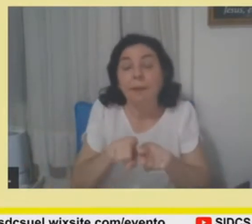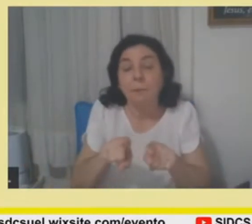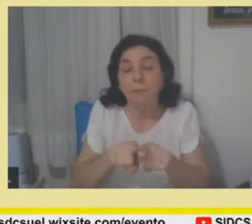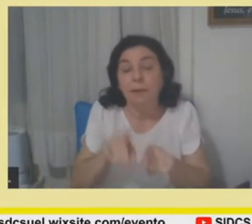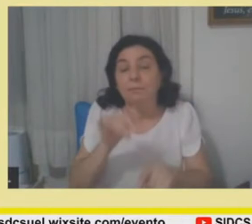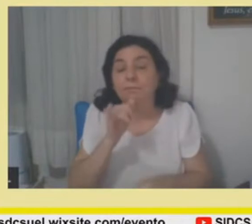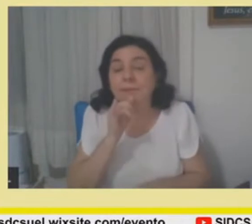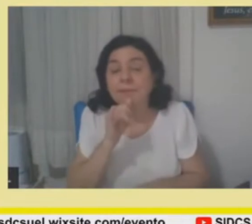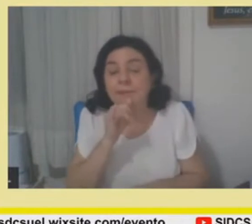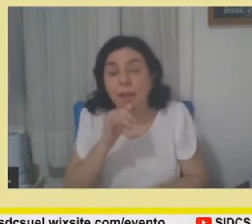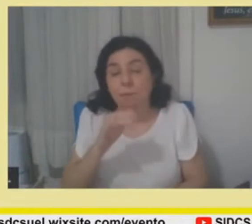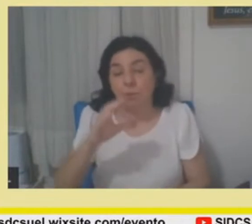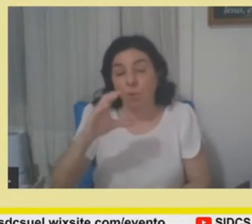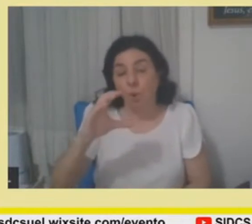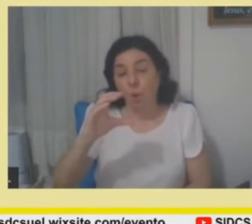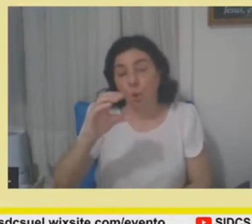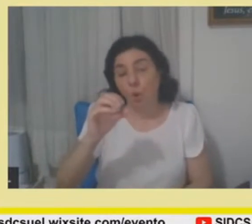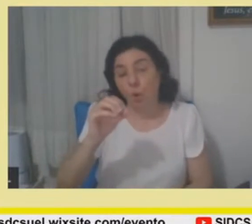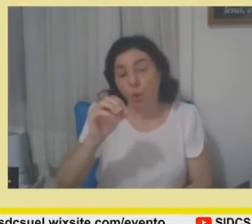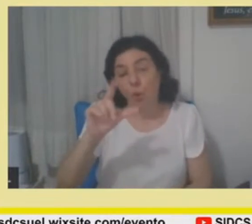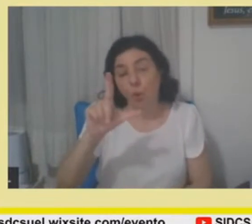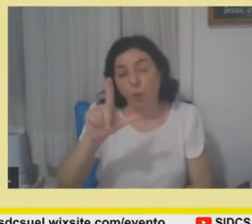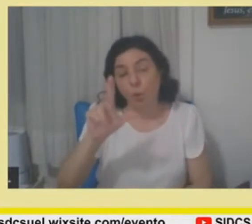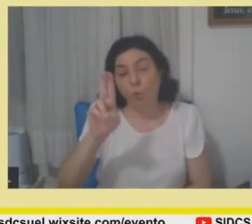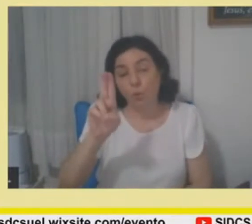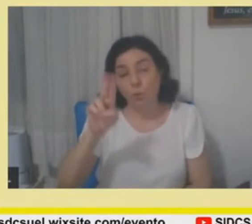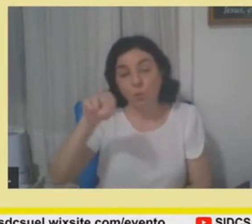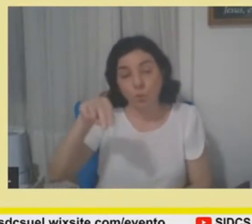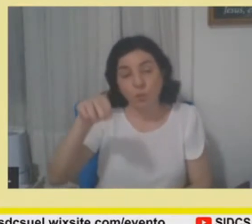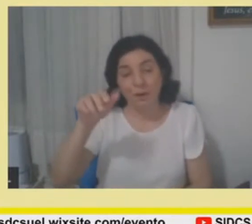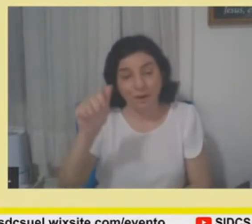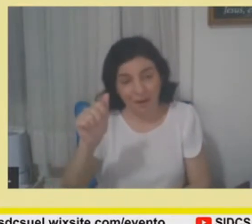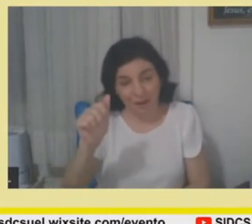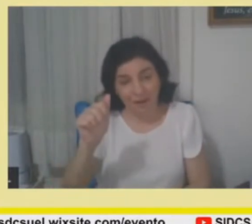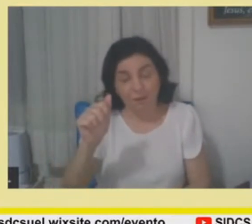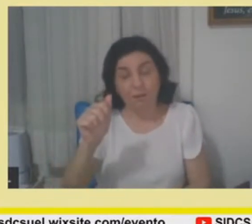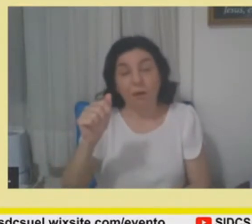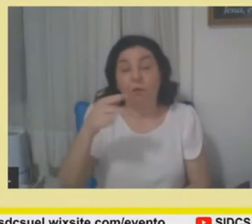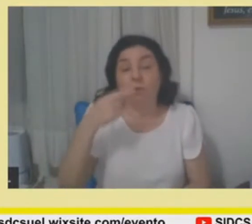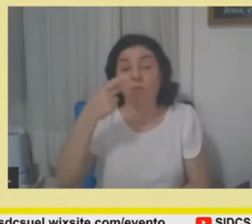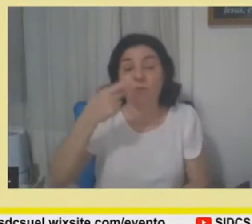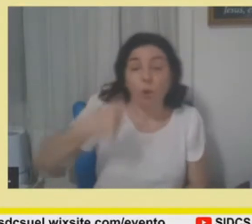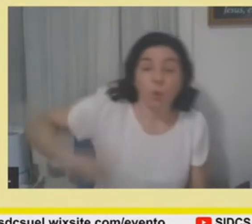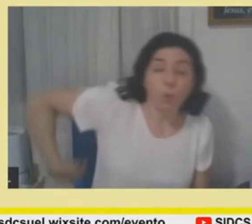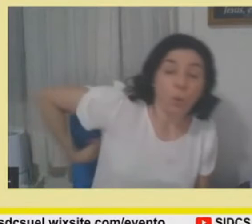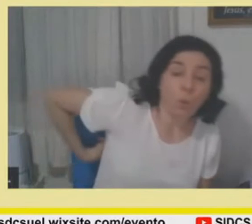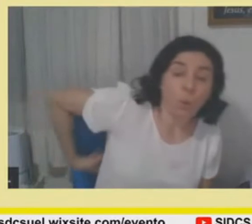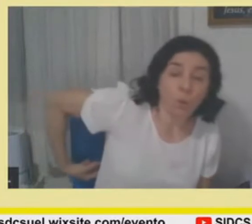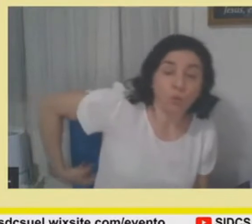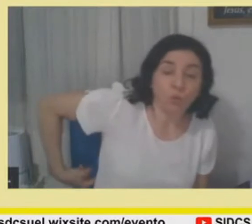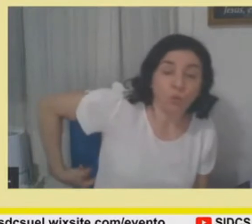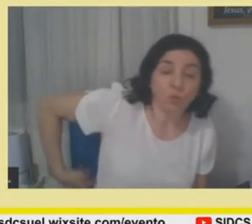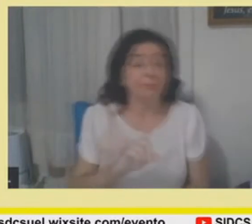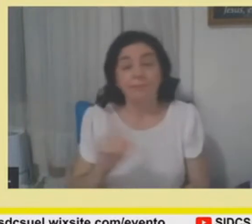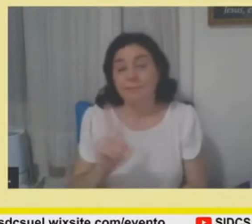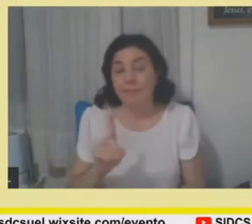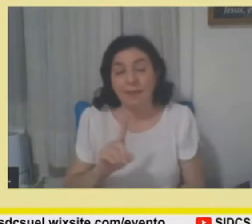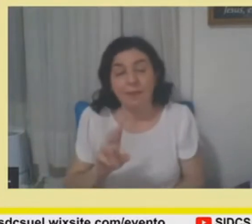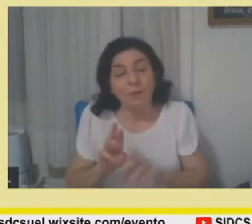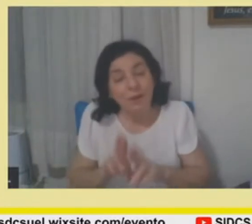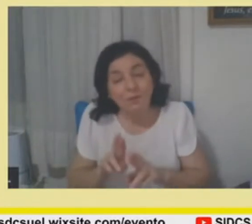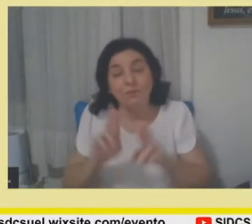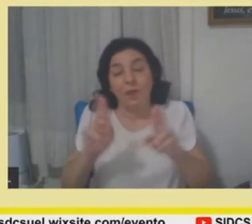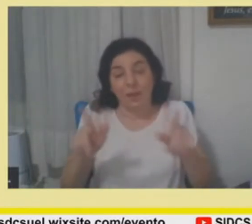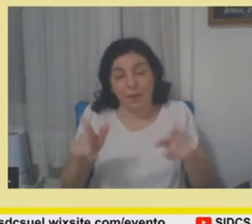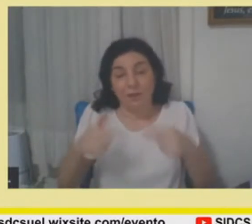Então tem o significado do uso comum e tem o significado que pode ser usado dentro da matemática que é diferente. Um outro exemplo, coluna.